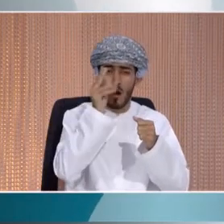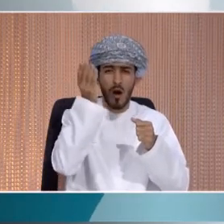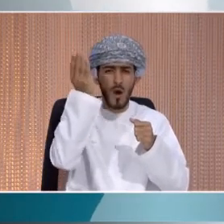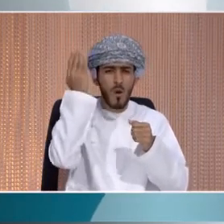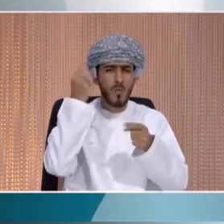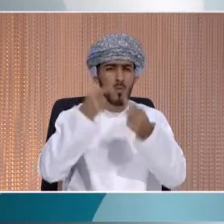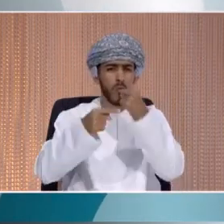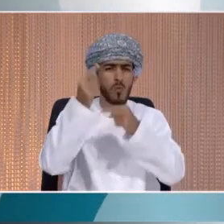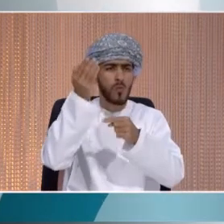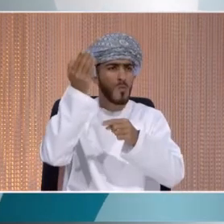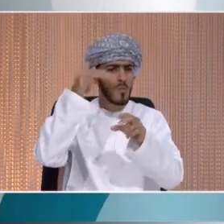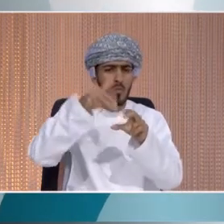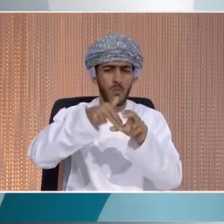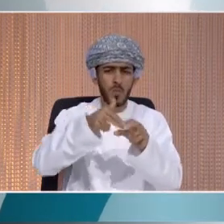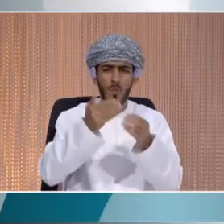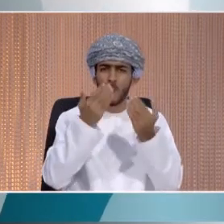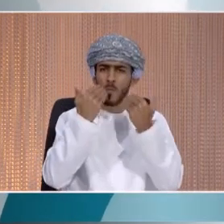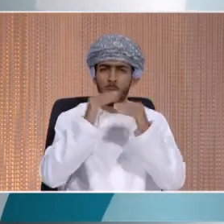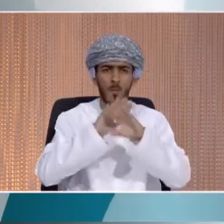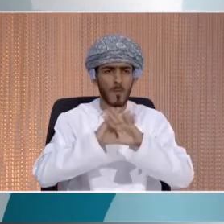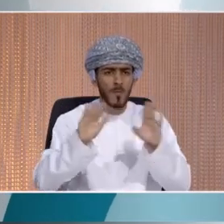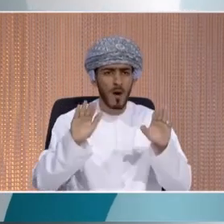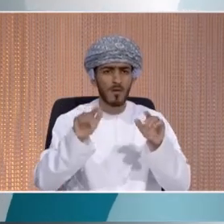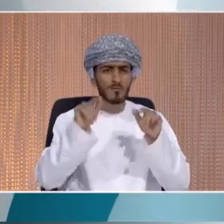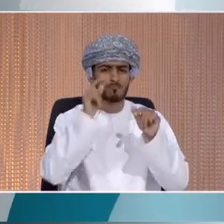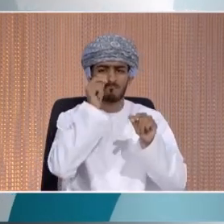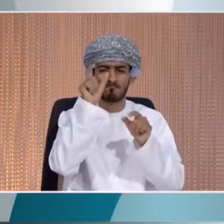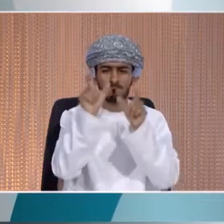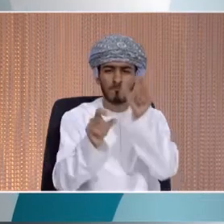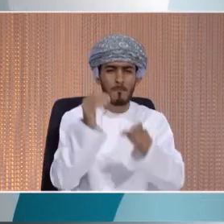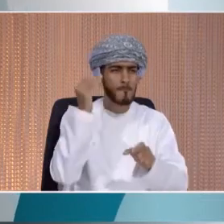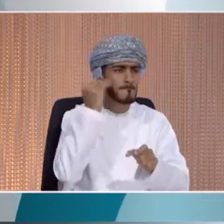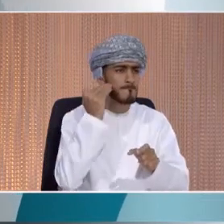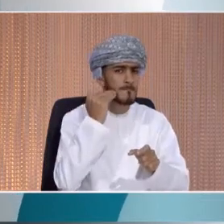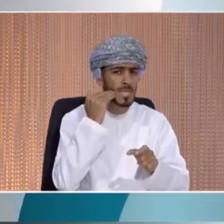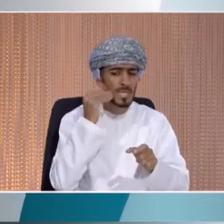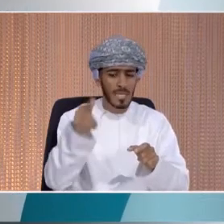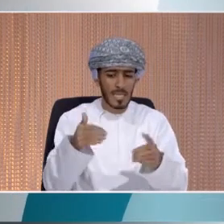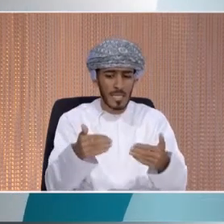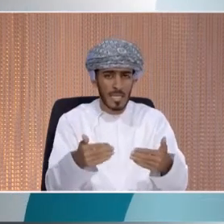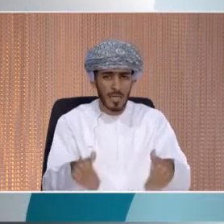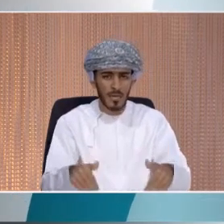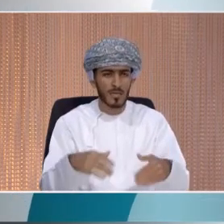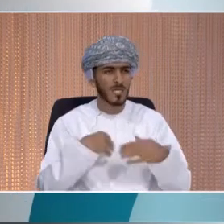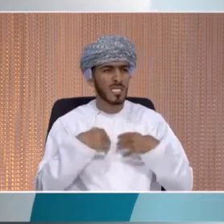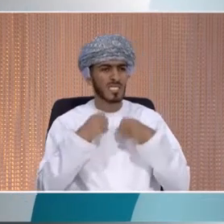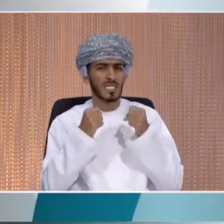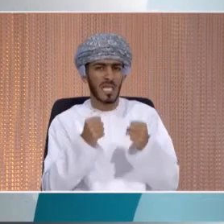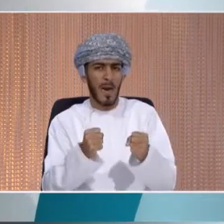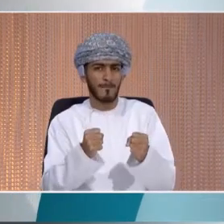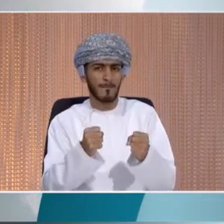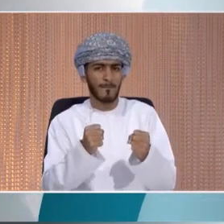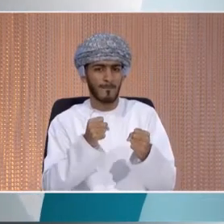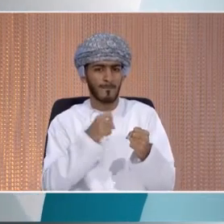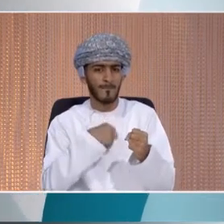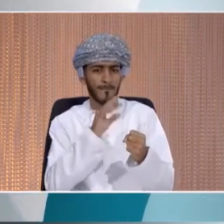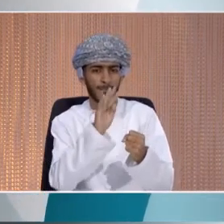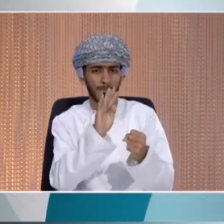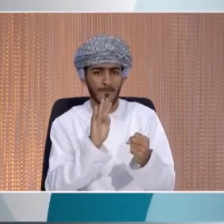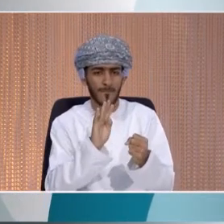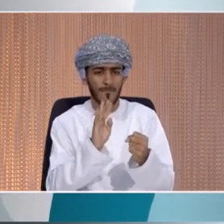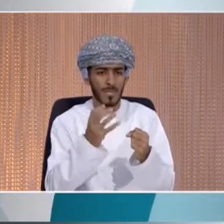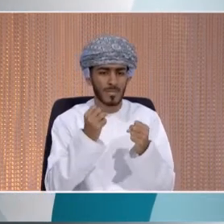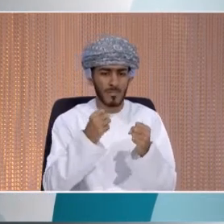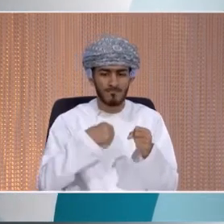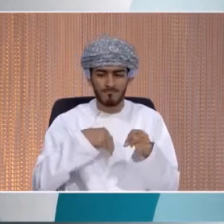عصر النفط، بالنسبة للنساء الإعاقة الحركية جدنا صعوبة شديدة. لماذا؟ لأن من الصعب عليها